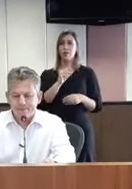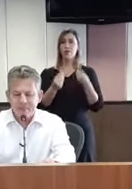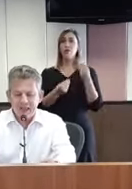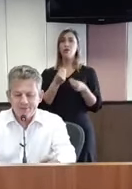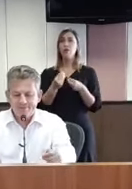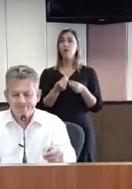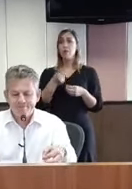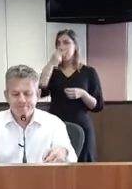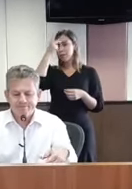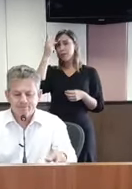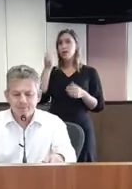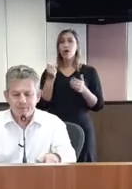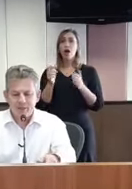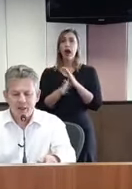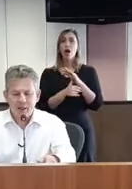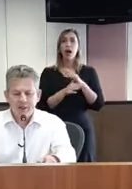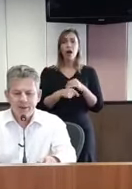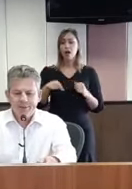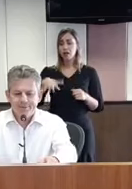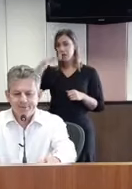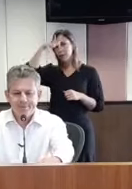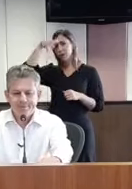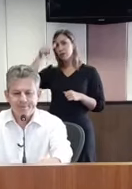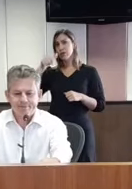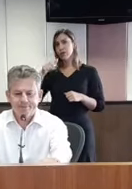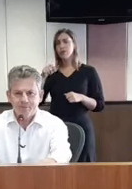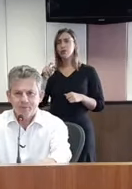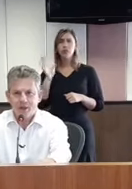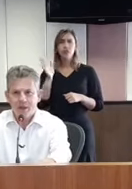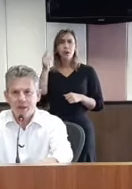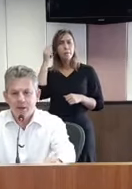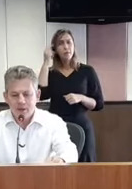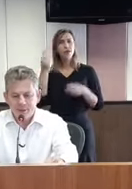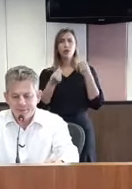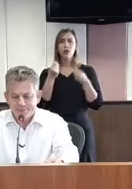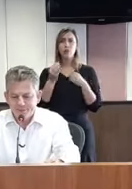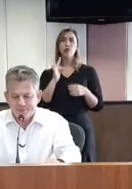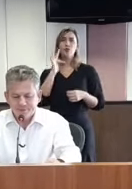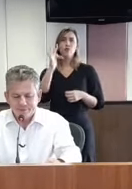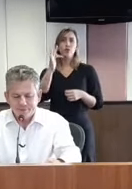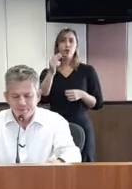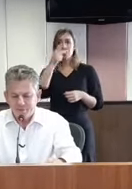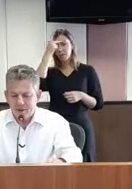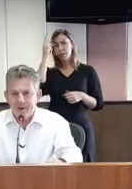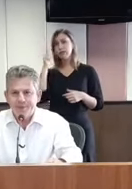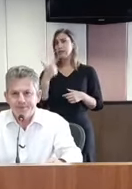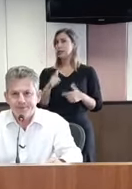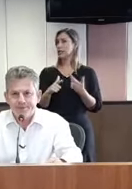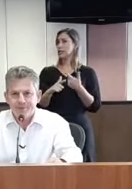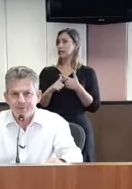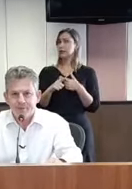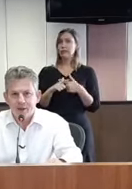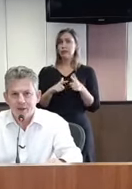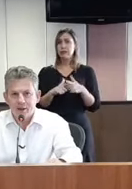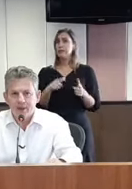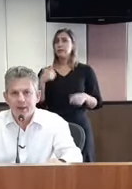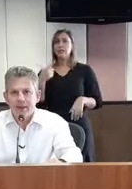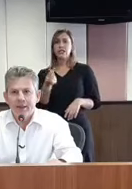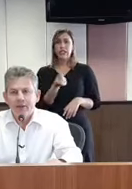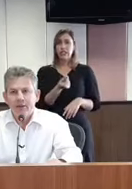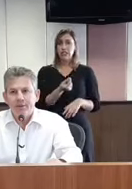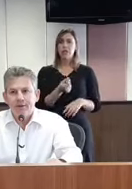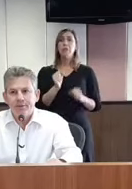social gradativo. Em Mato Grosso, o governo já considera essa possibilidade de que um agravamento do quadro econômico da população possa levar